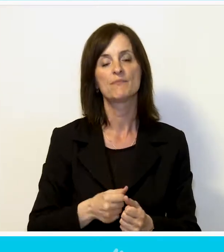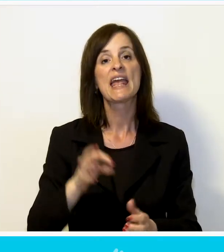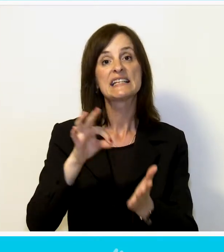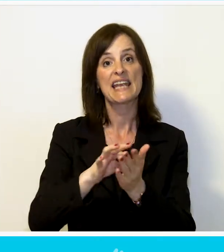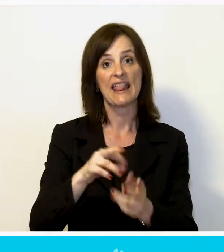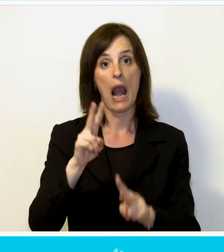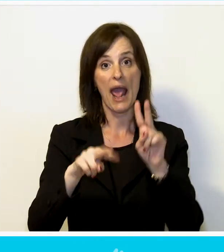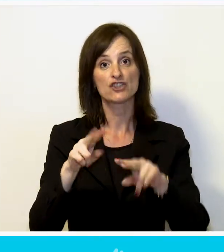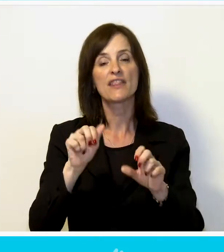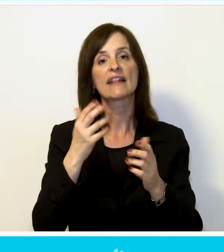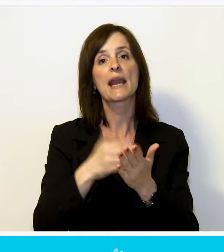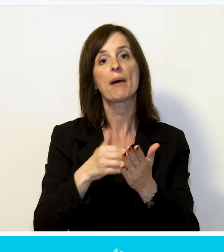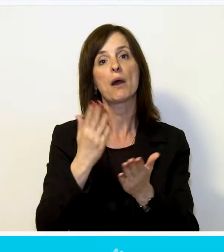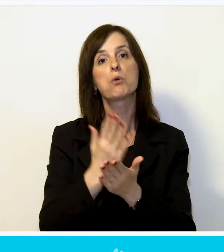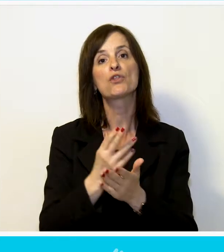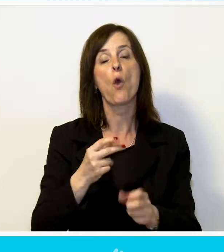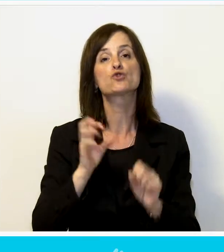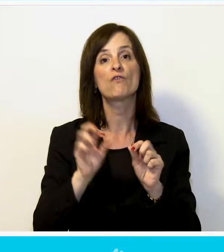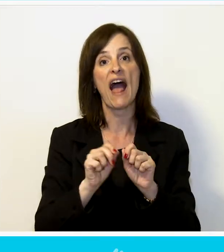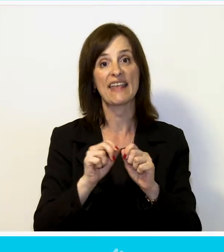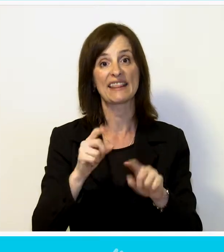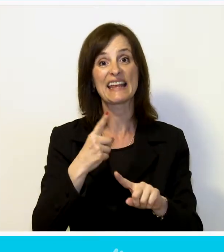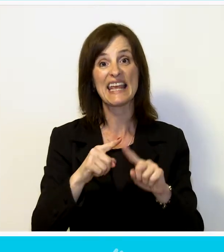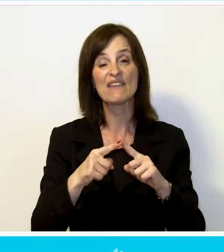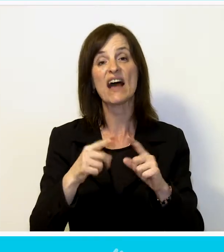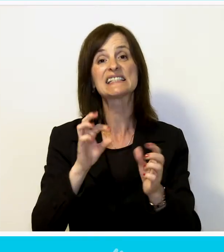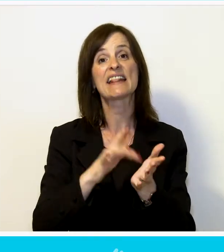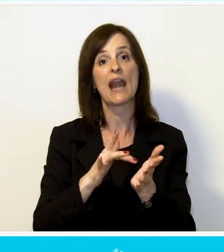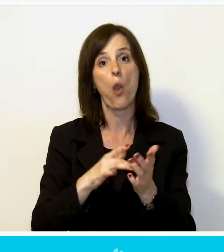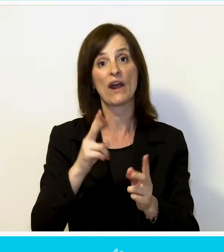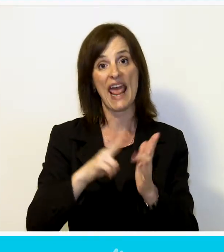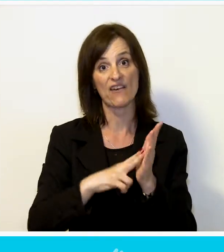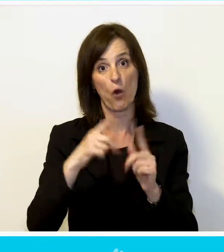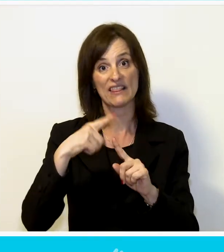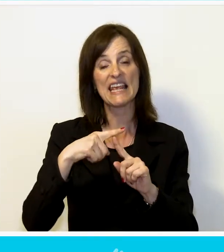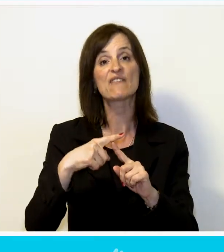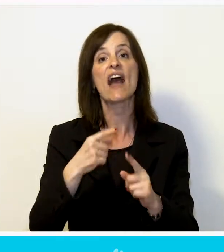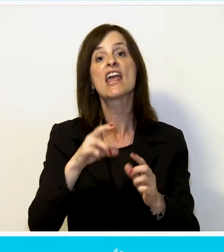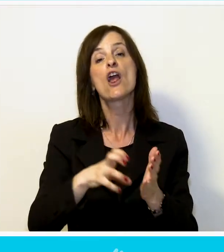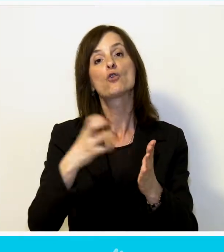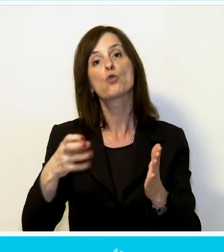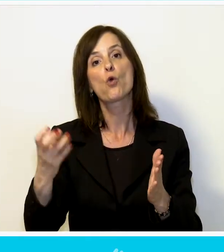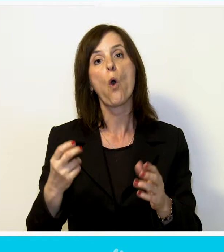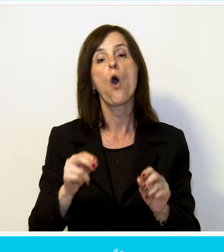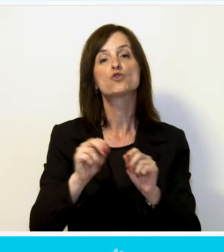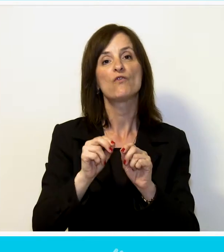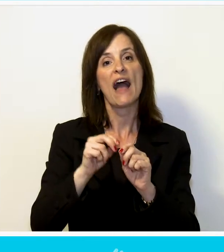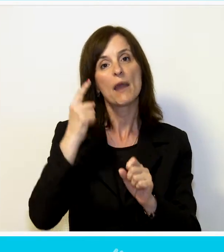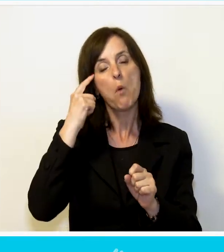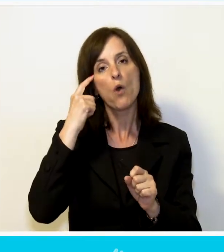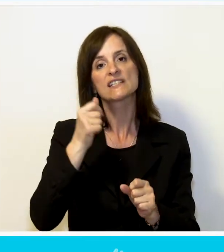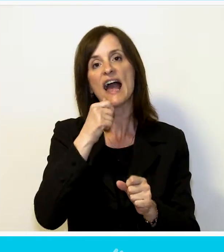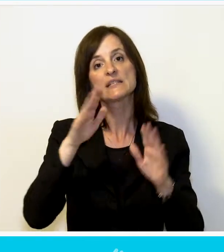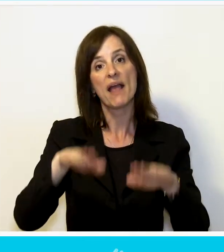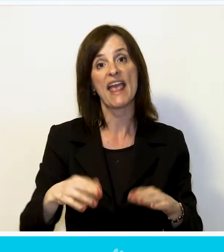Cilj lečenja treba da bude očuvanje tkiva centralnog nervnog sistema uz što duže očuvanje zdravog mozga,